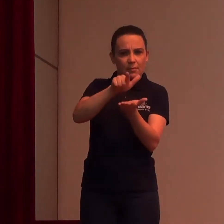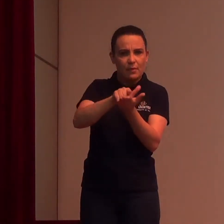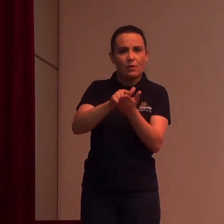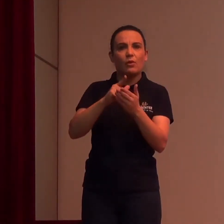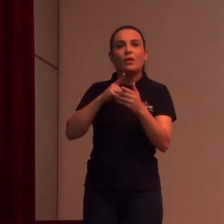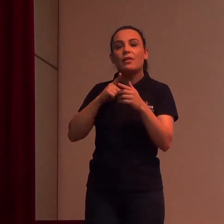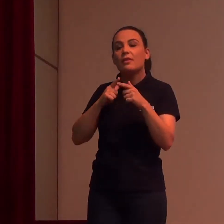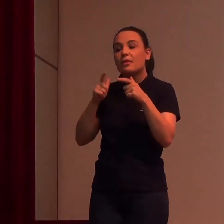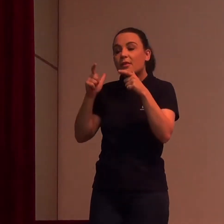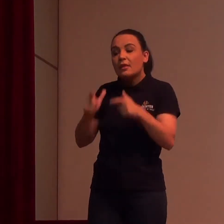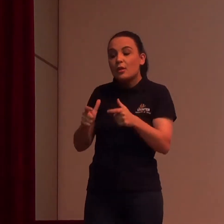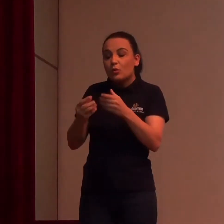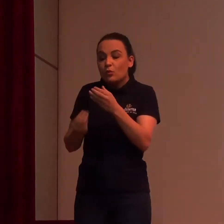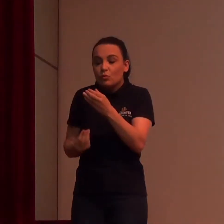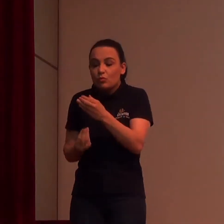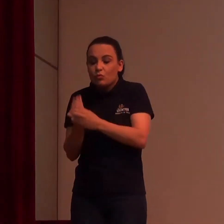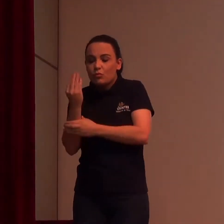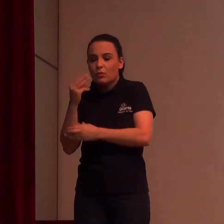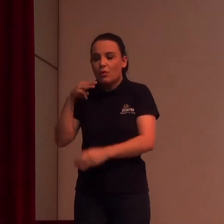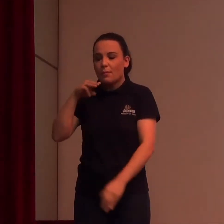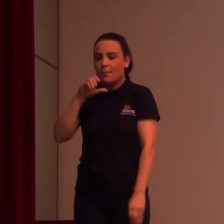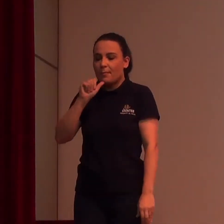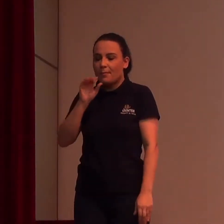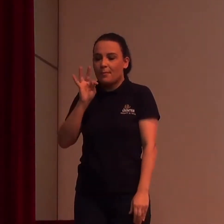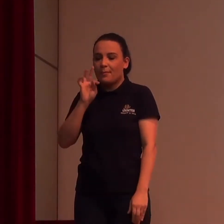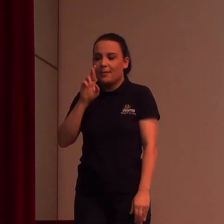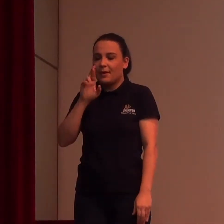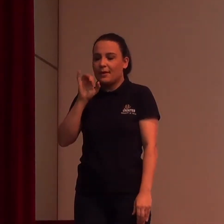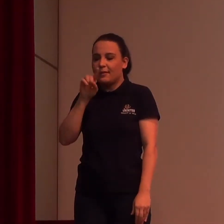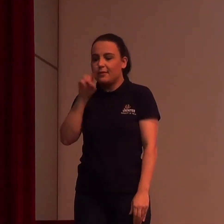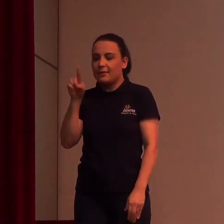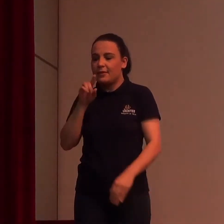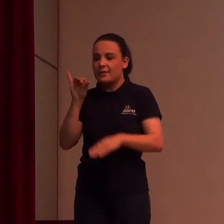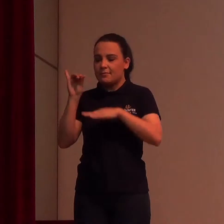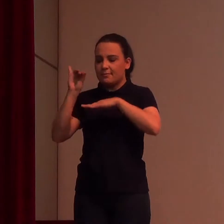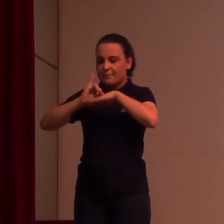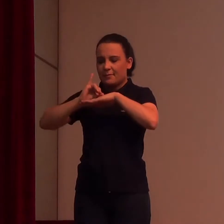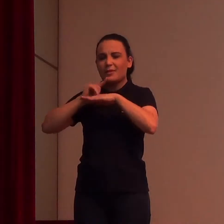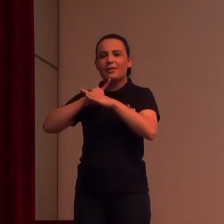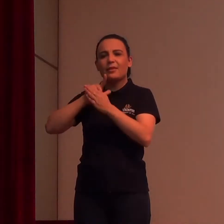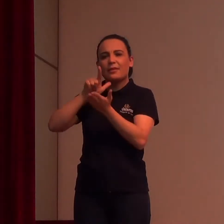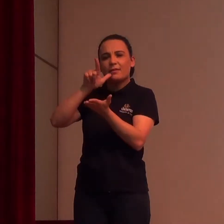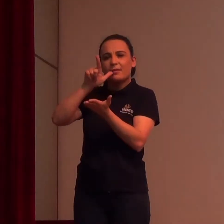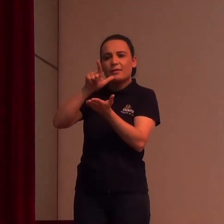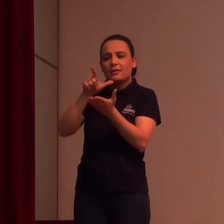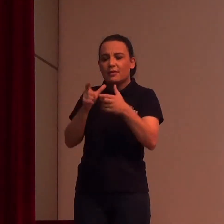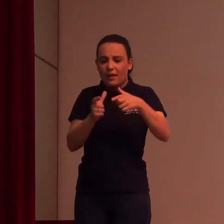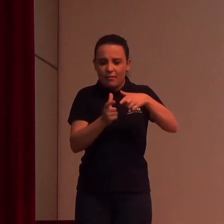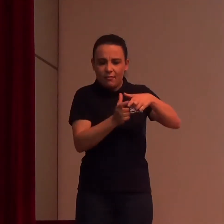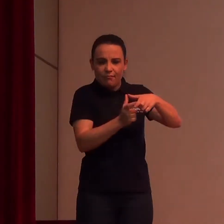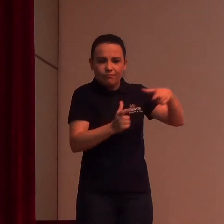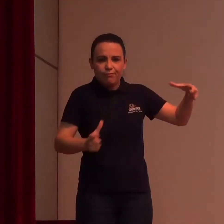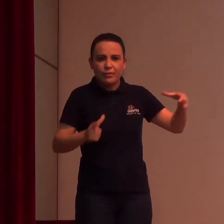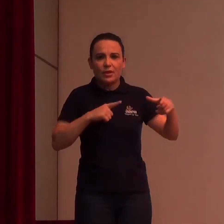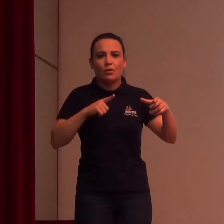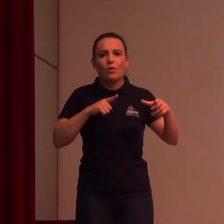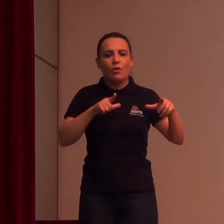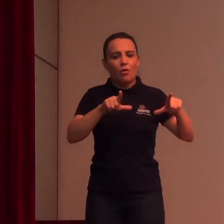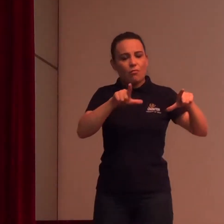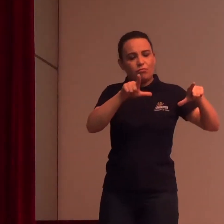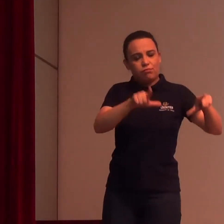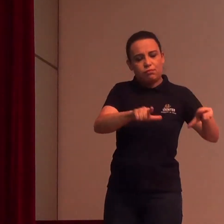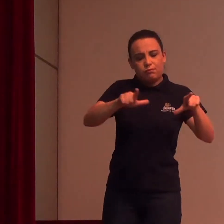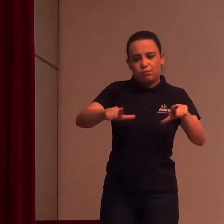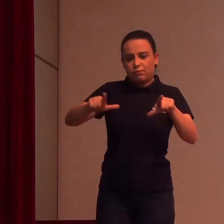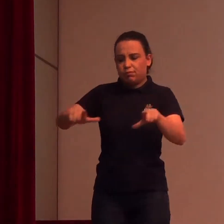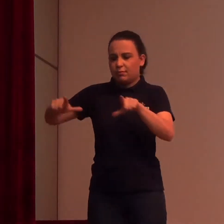digital. Para poder isso para as máquinas, né? Para as prensas, para as impressões.